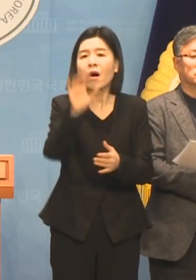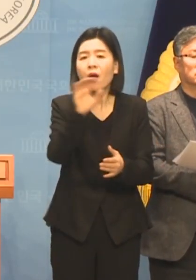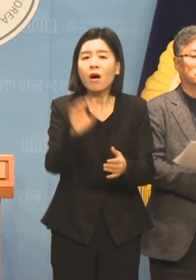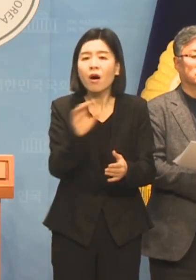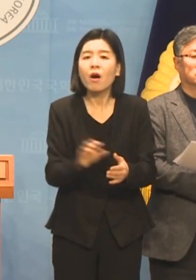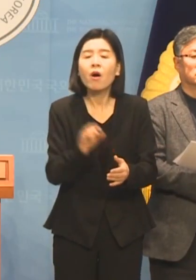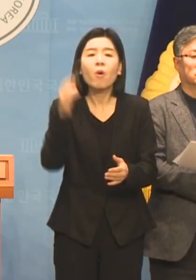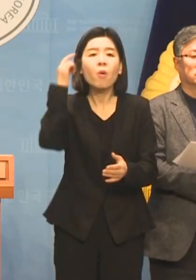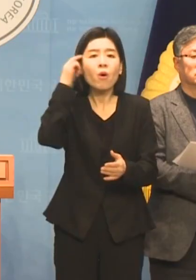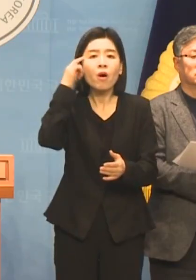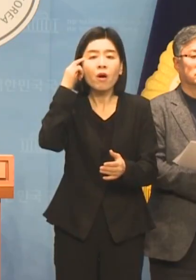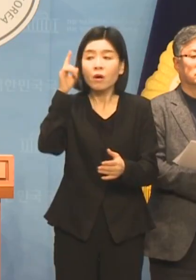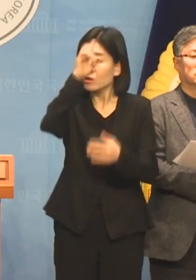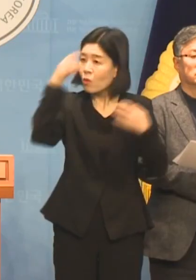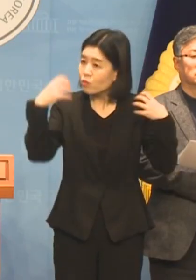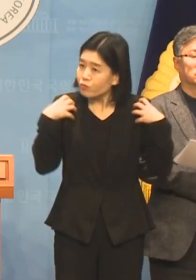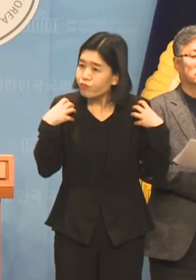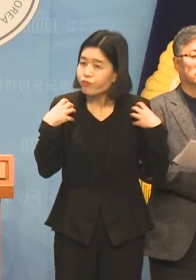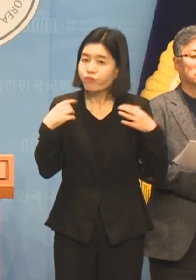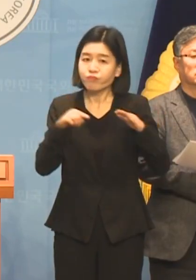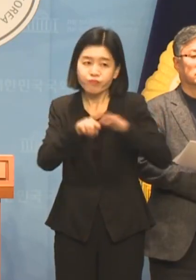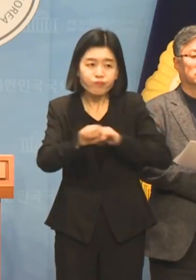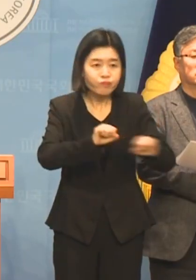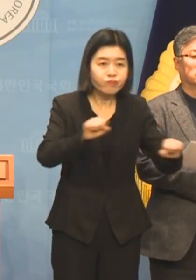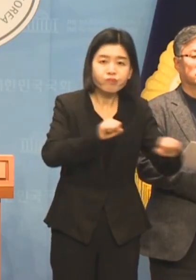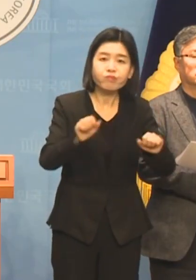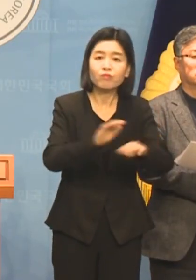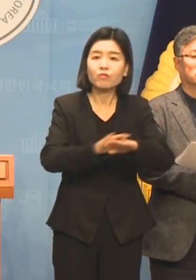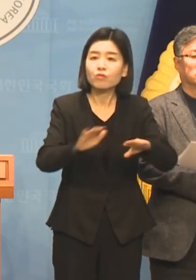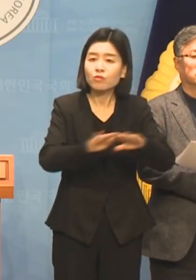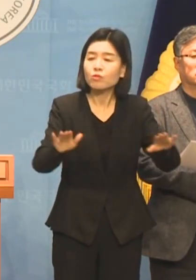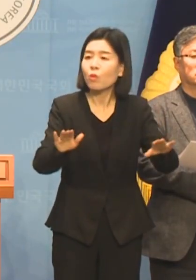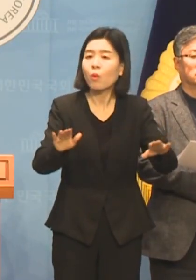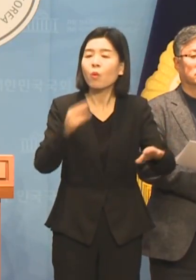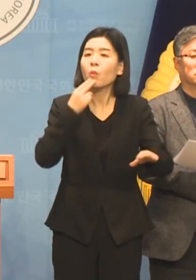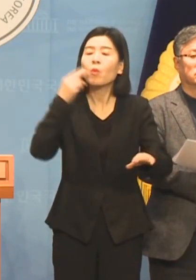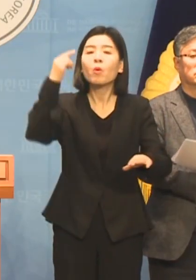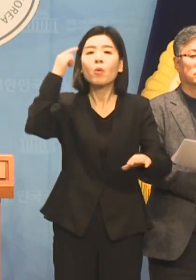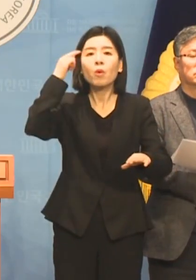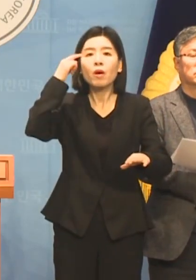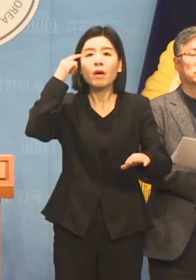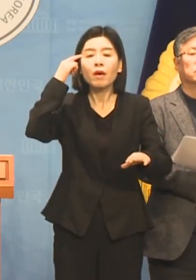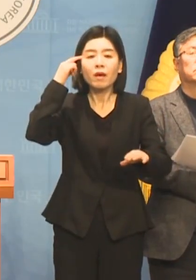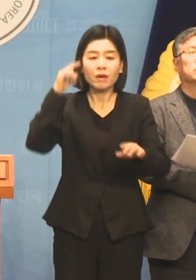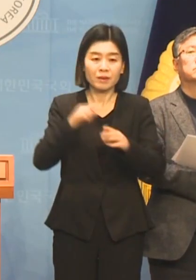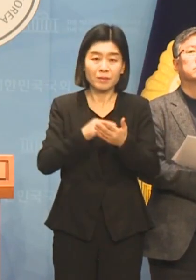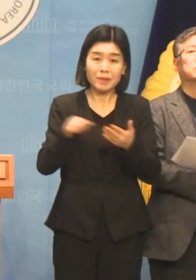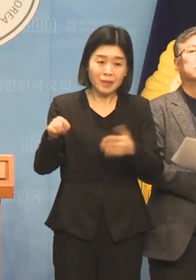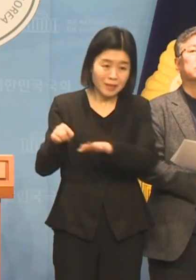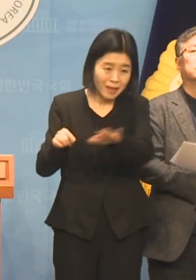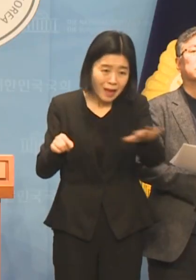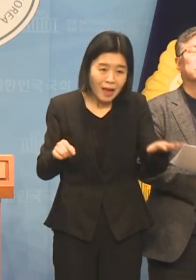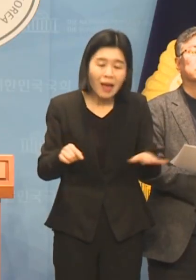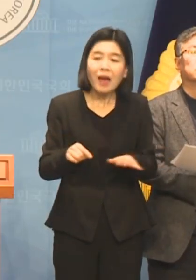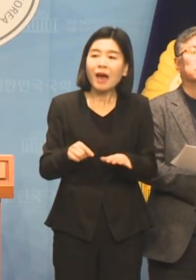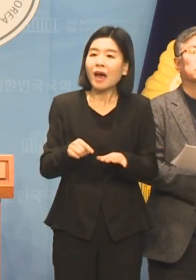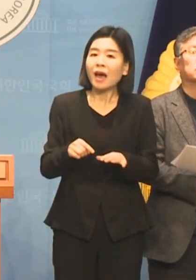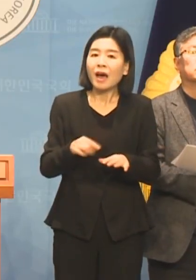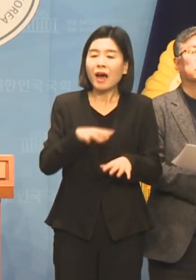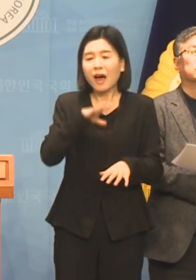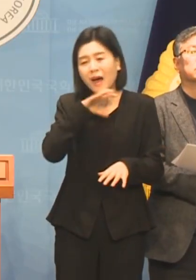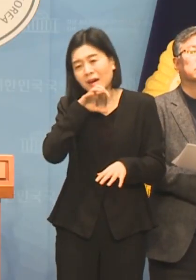과정에 왜 정부는 보이지 않았는지, 피해 주민들이 내뱉는 이 원성을 정부